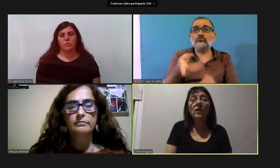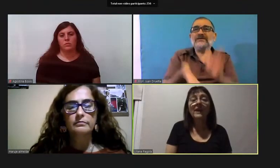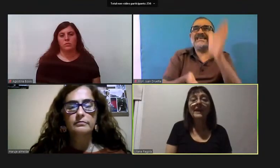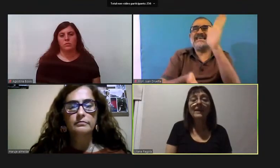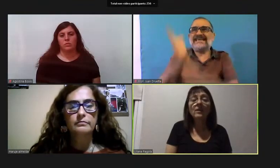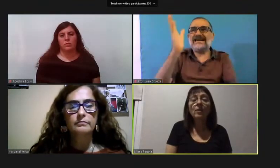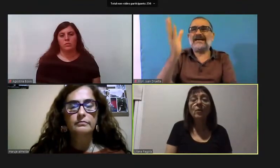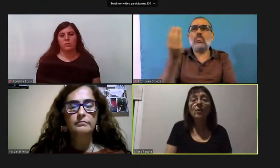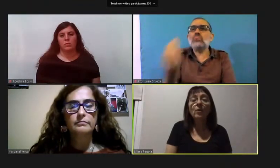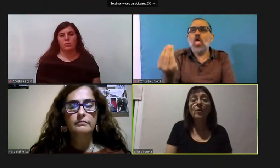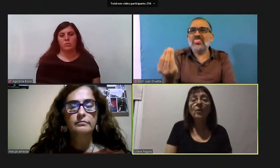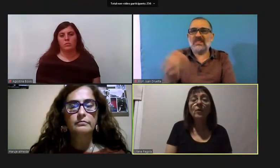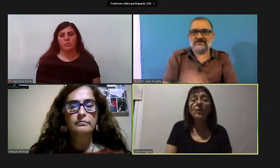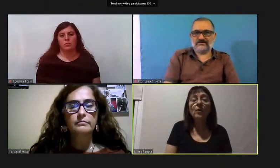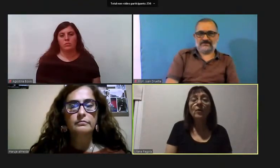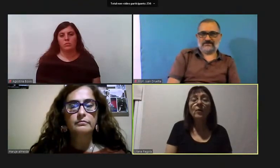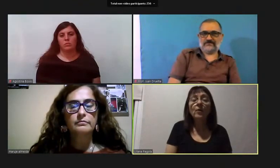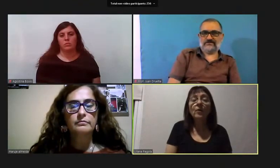O